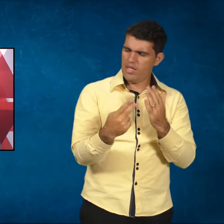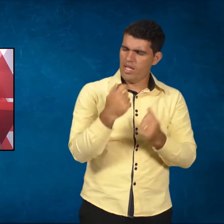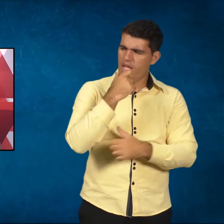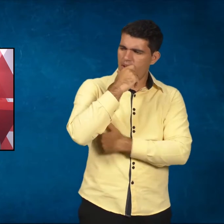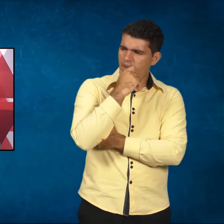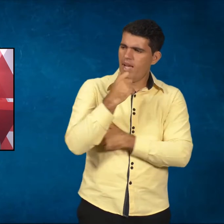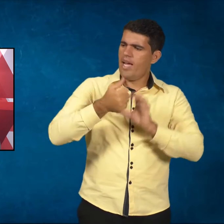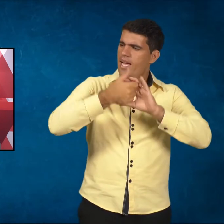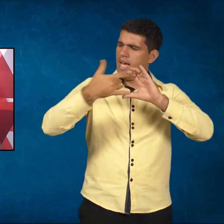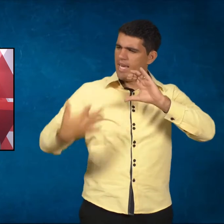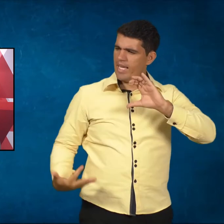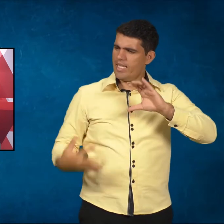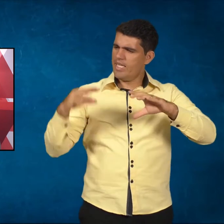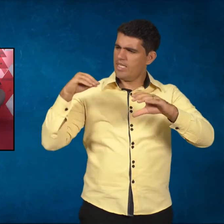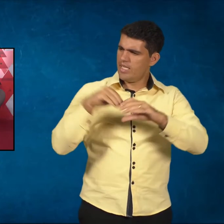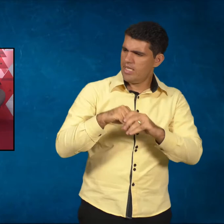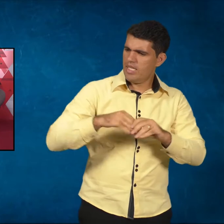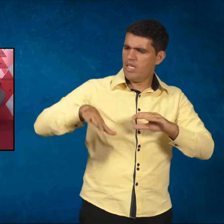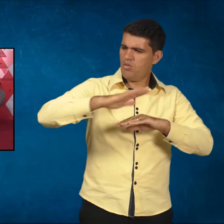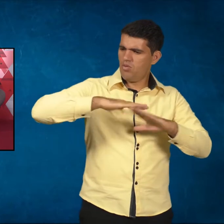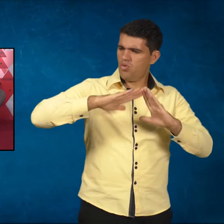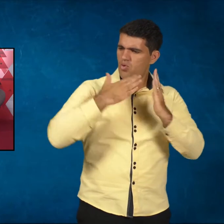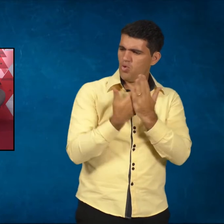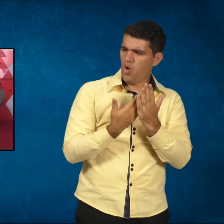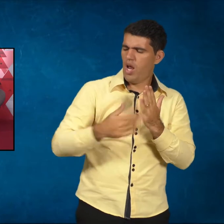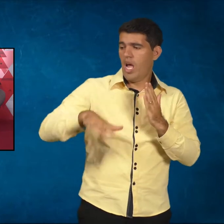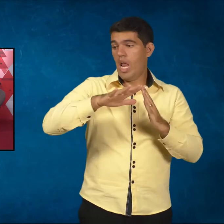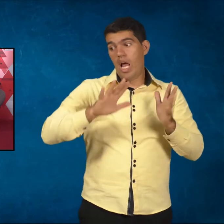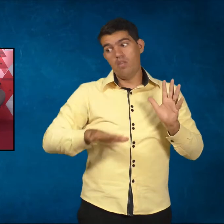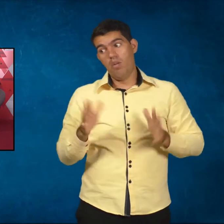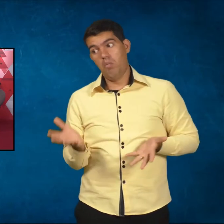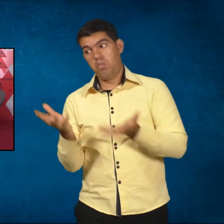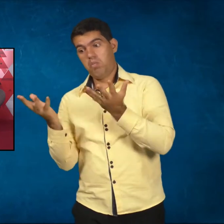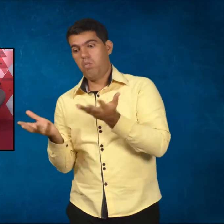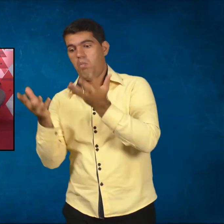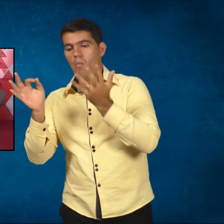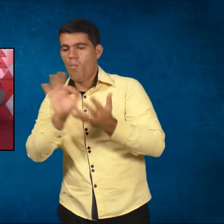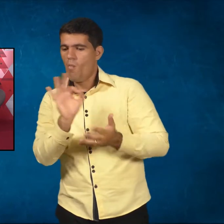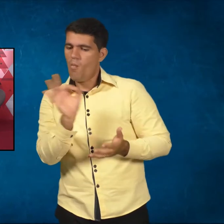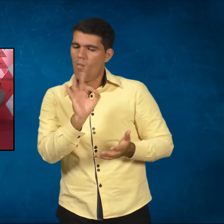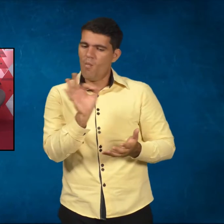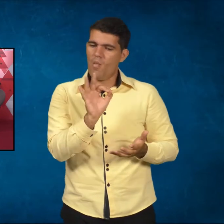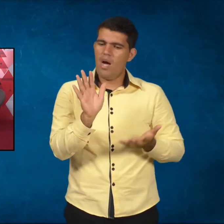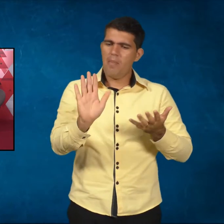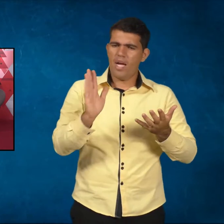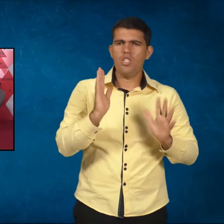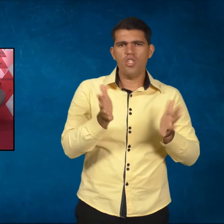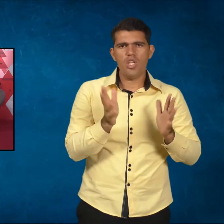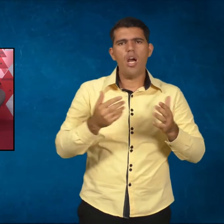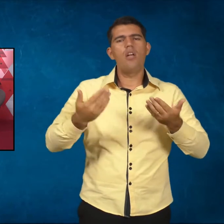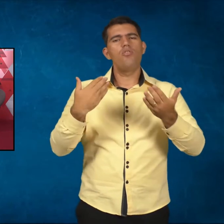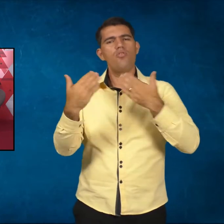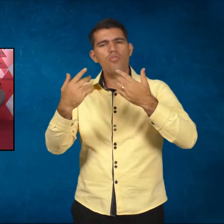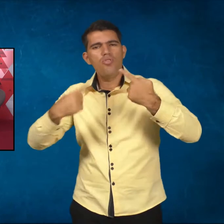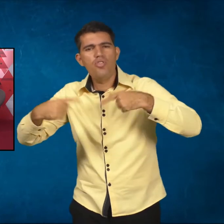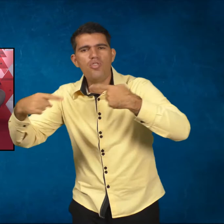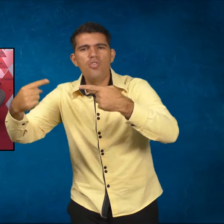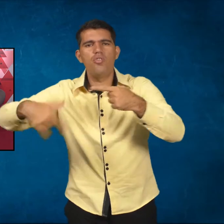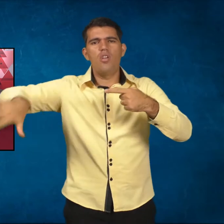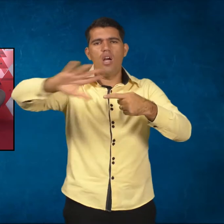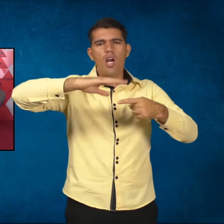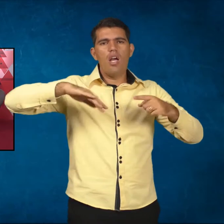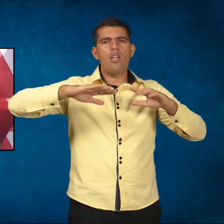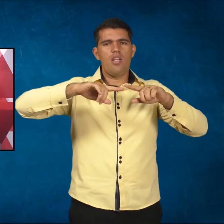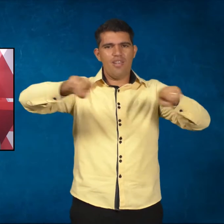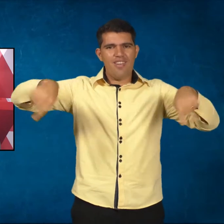ela também nas características intrínsecas dela ela pode também não motivar né gente discutiu aqui no roda de conversa mesma questão